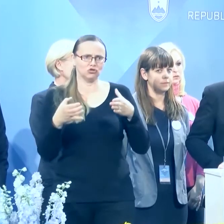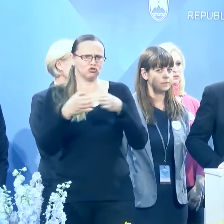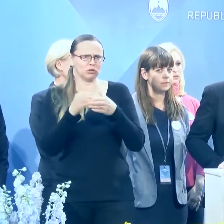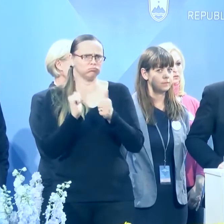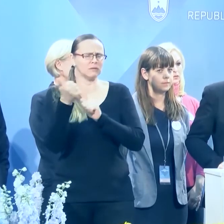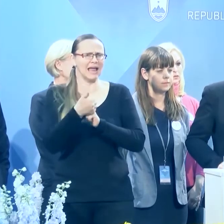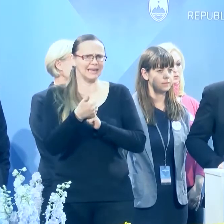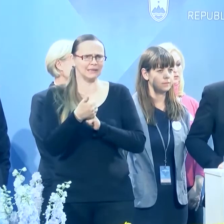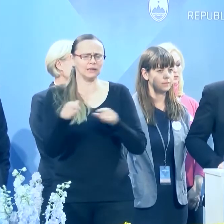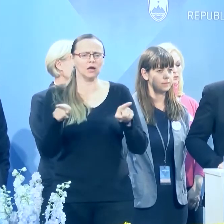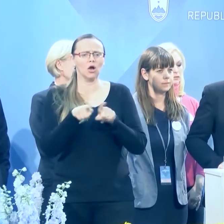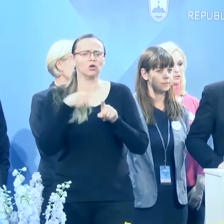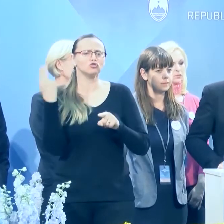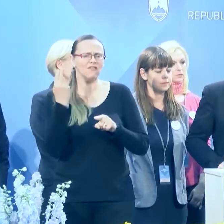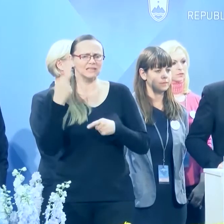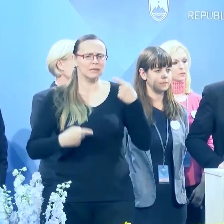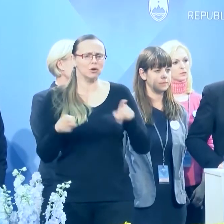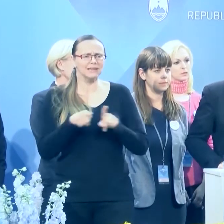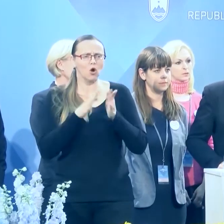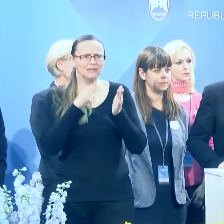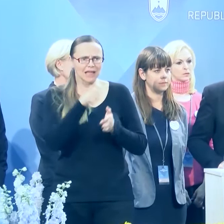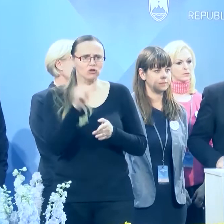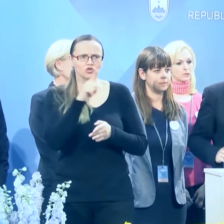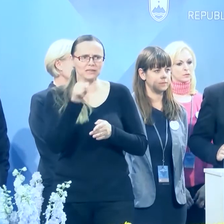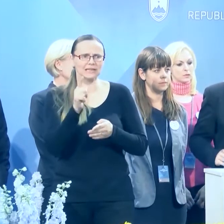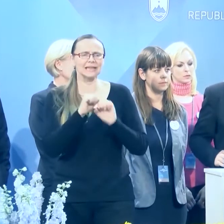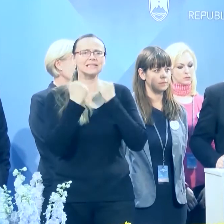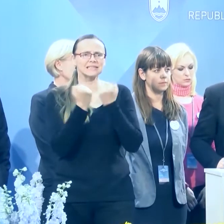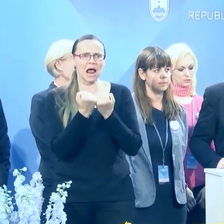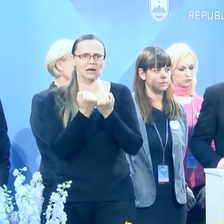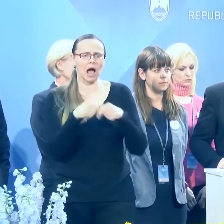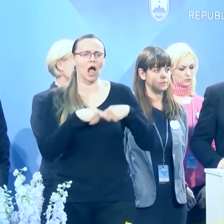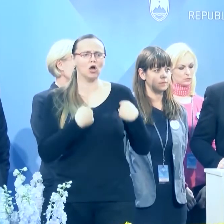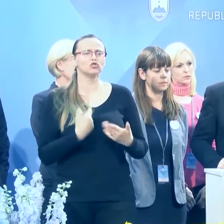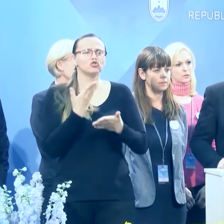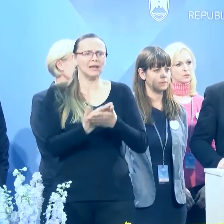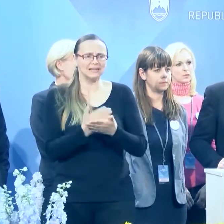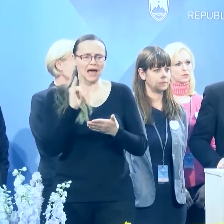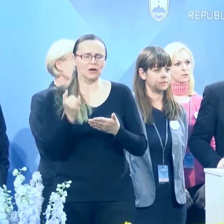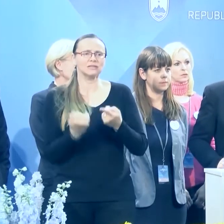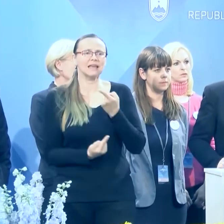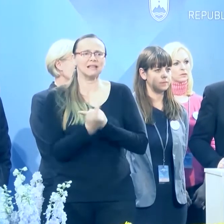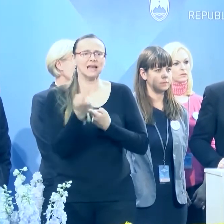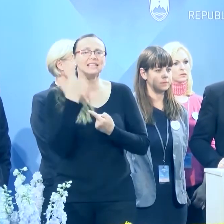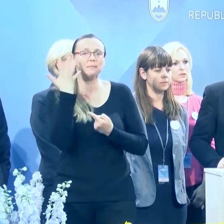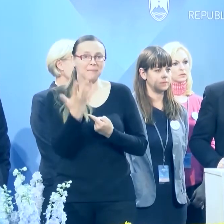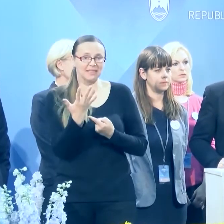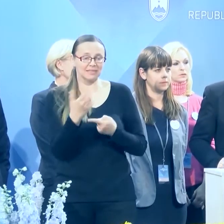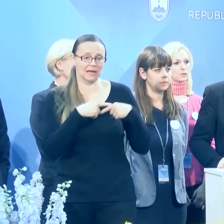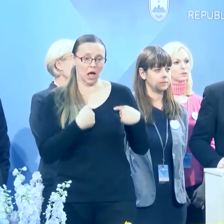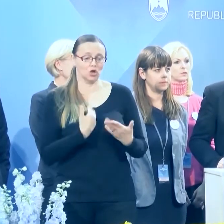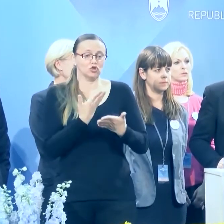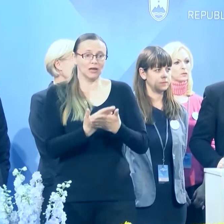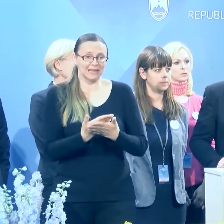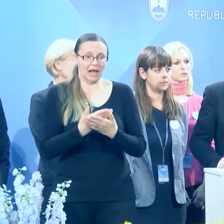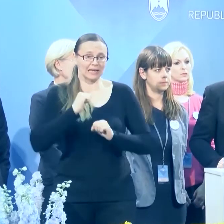slovenski politiki kot taki in stranka Solidarnost nastala je iz petih ustajniških gibanj, v tem